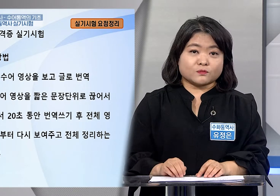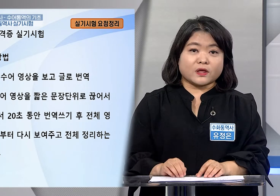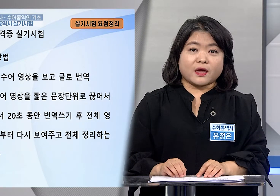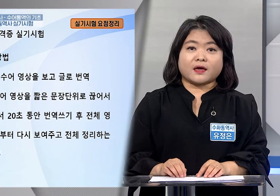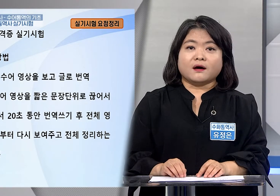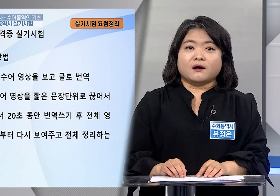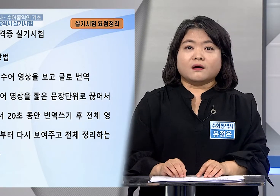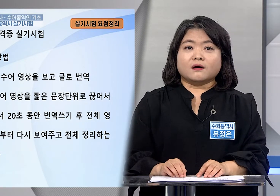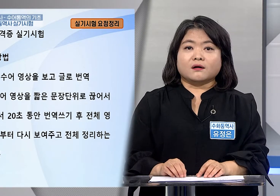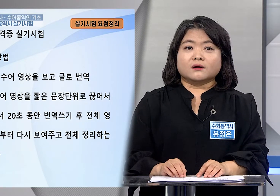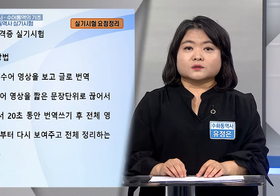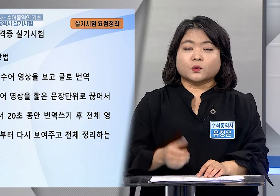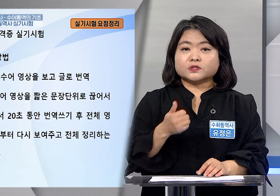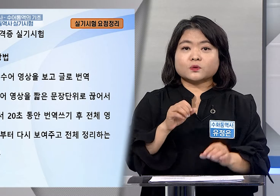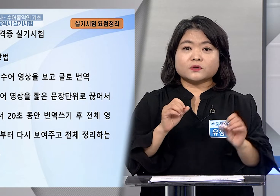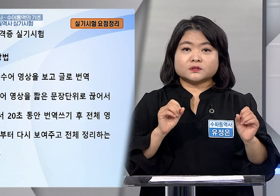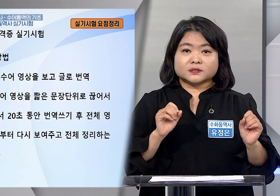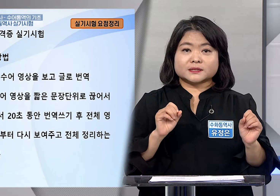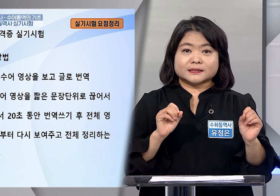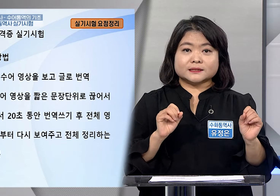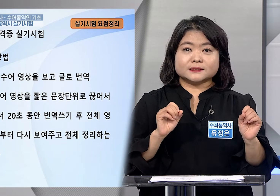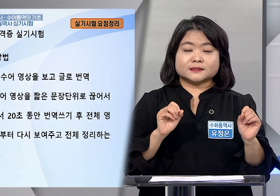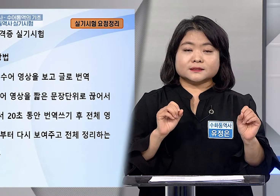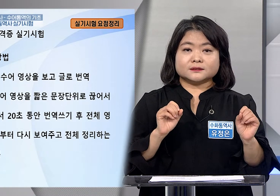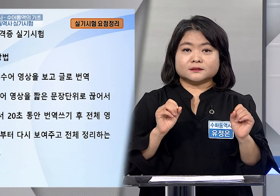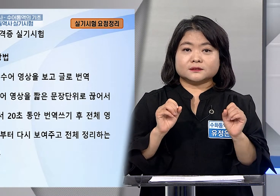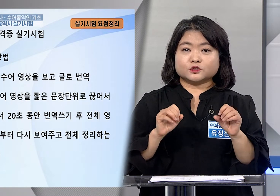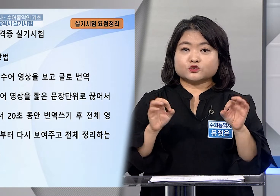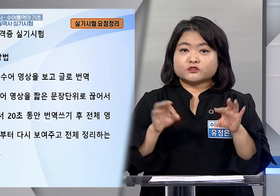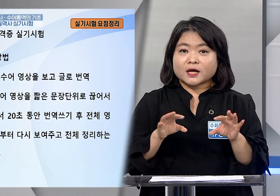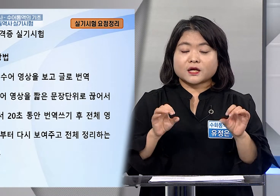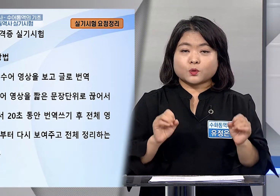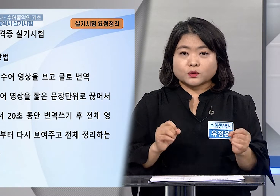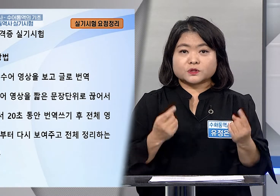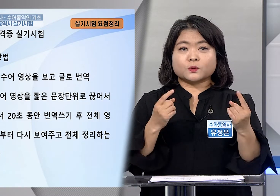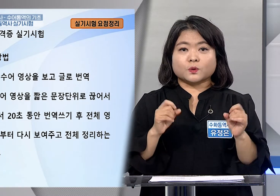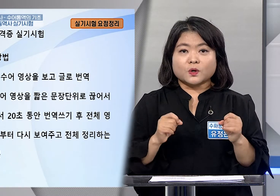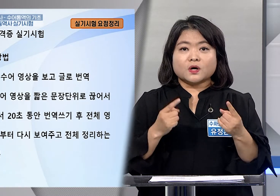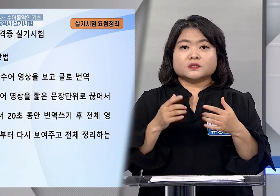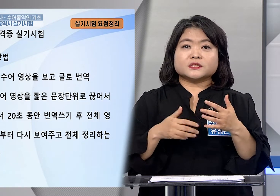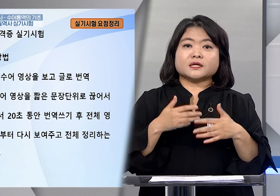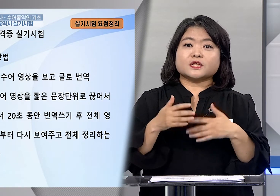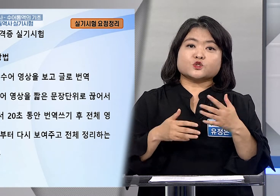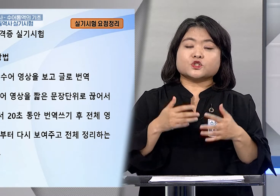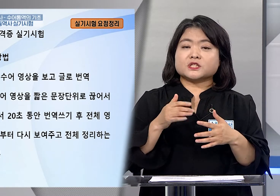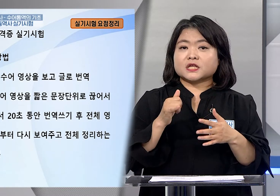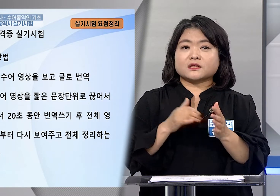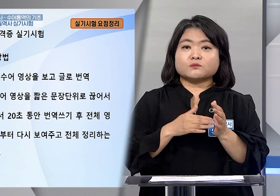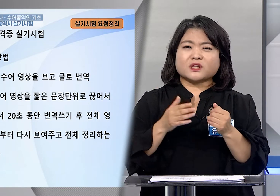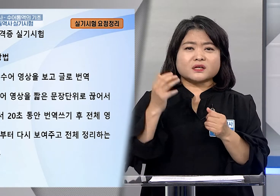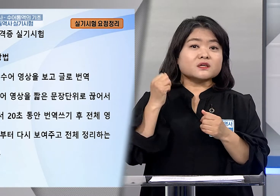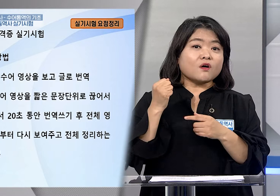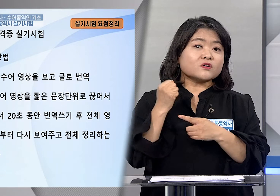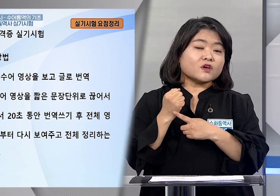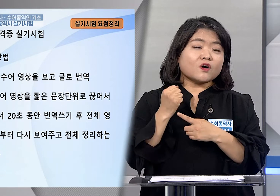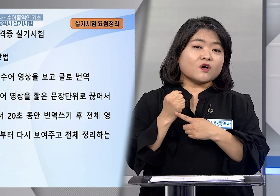때문에 동시통역은 그 순간에 동시로 진행될 수 있기 때문에